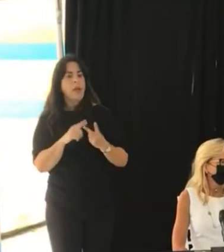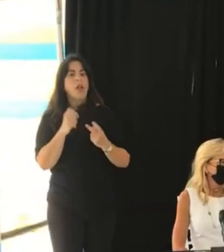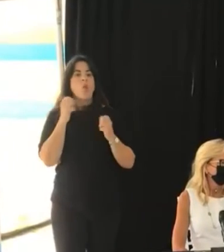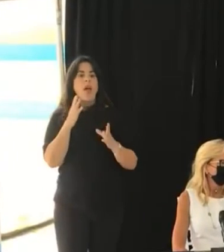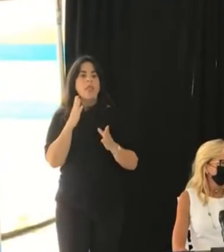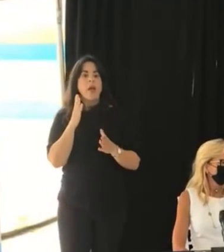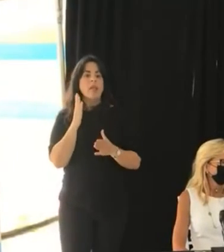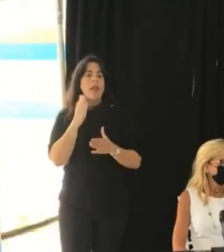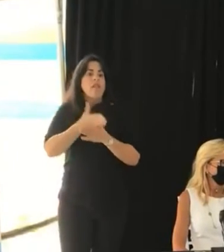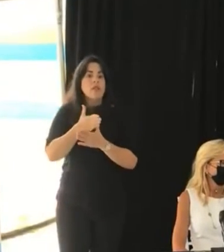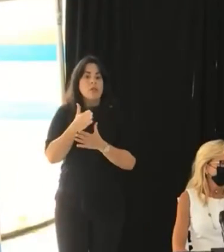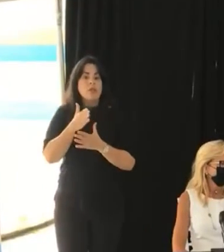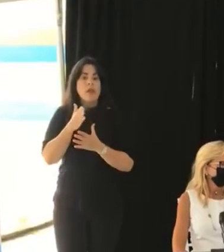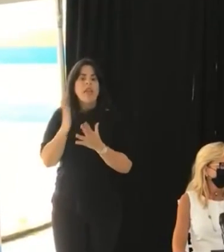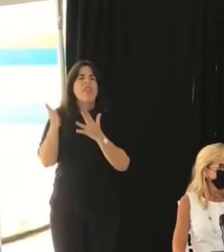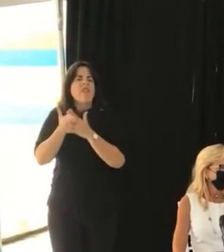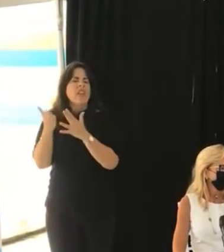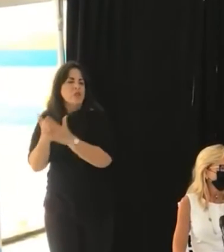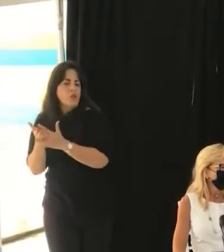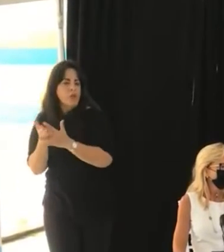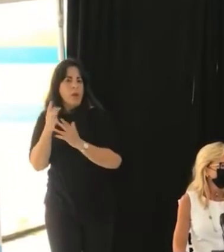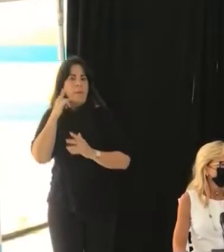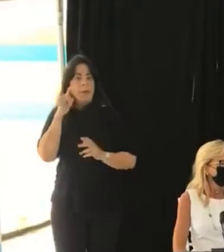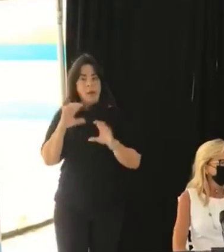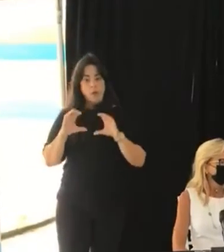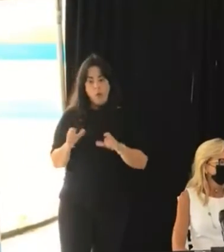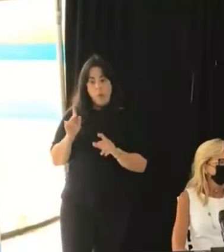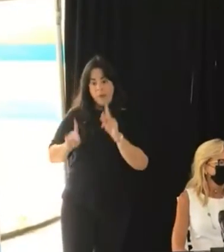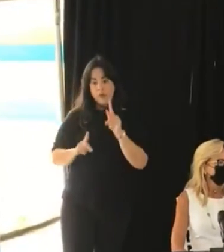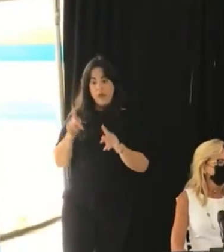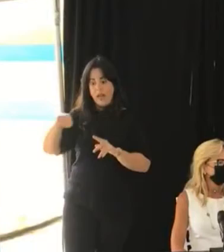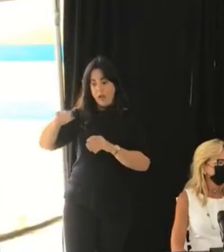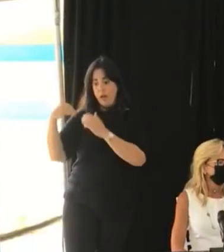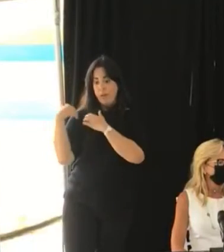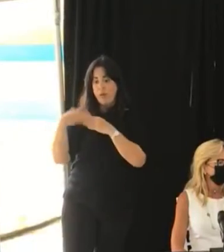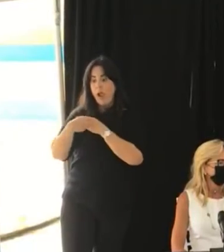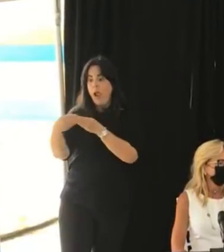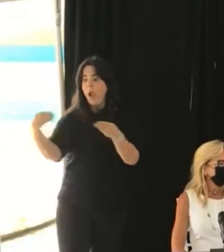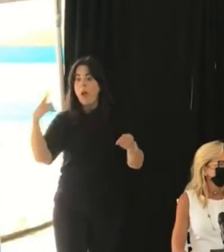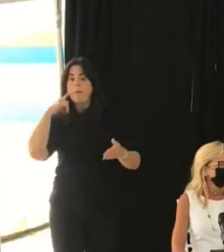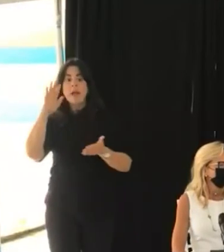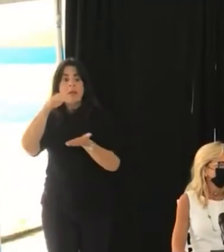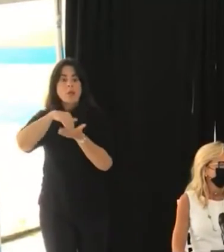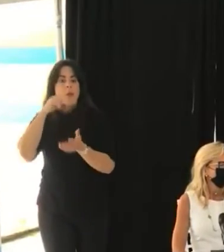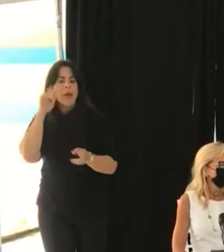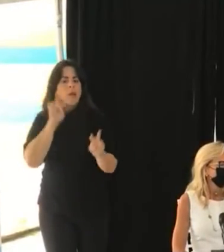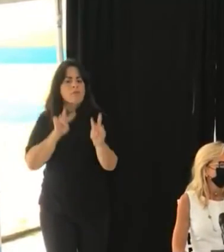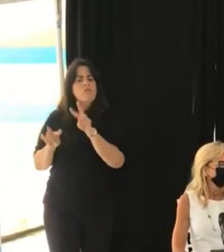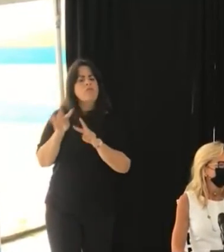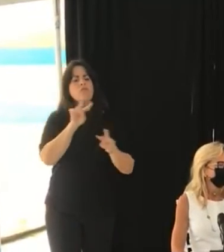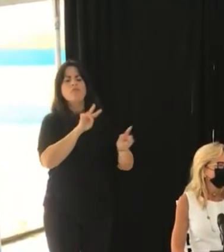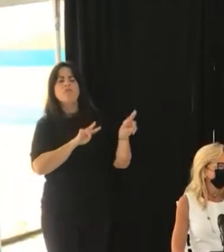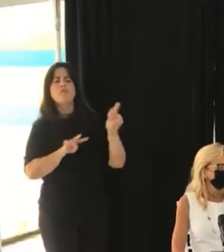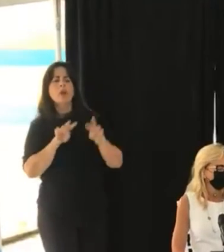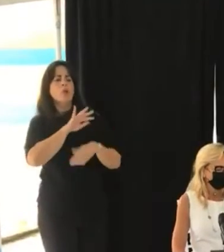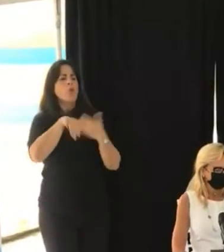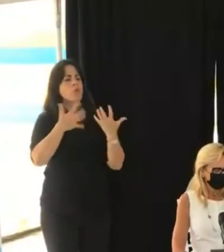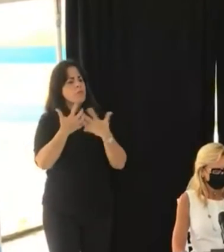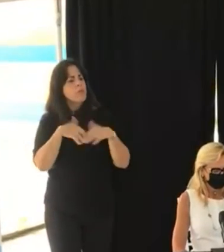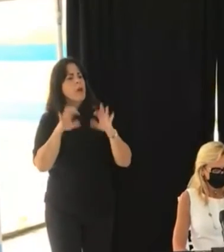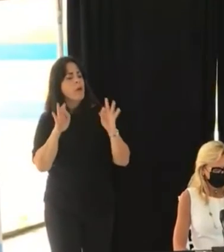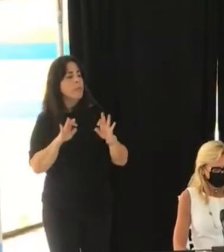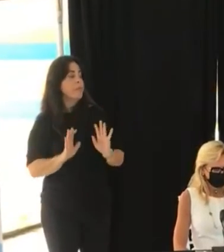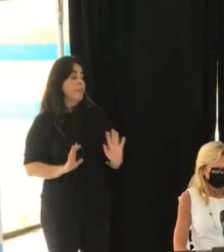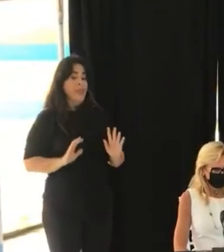través del personal que ustedes iban a distribuir a través de los centros para vigilar precisamente que todo...? Mira, la cantidad